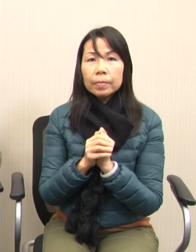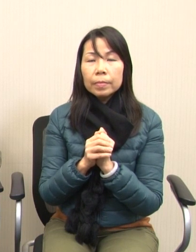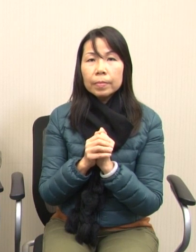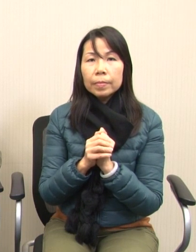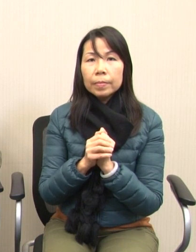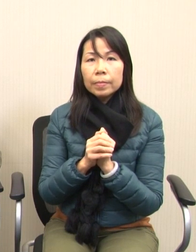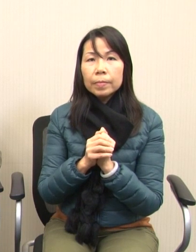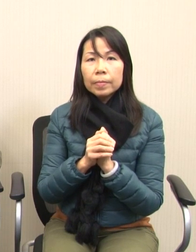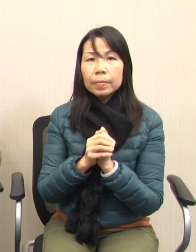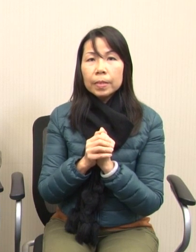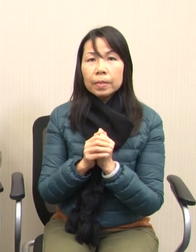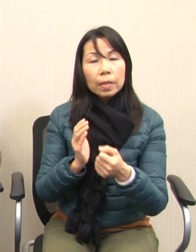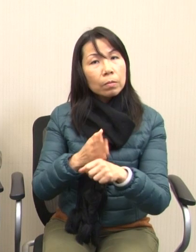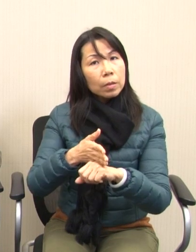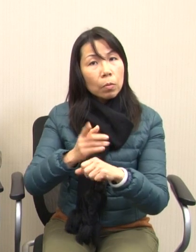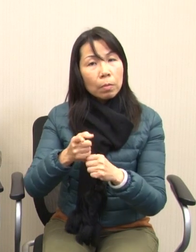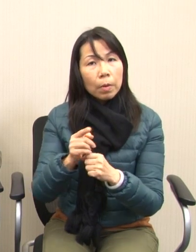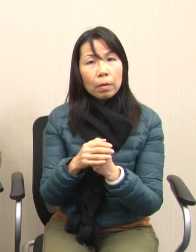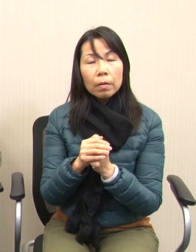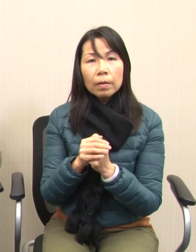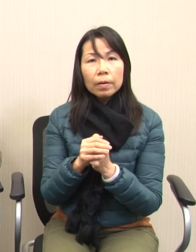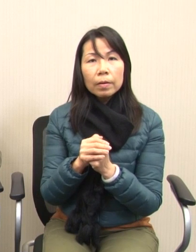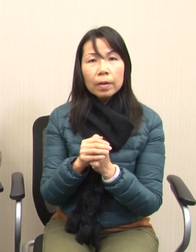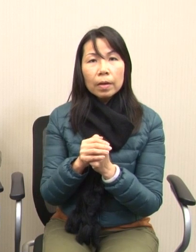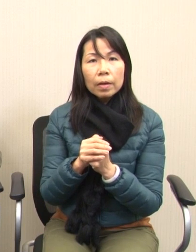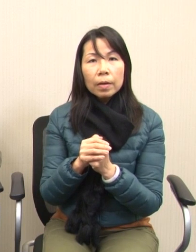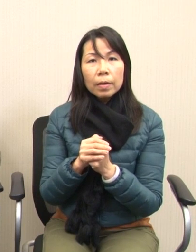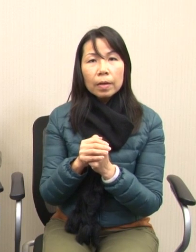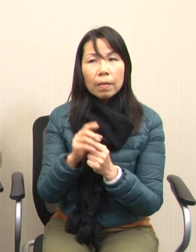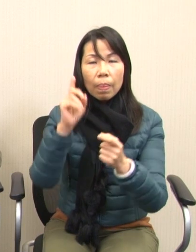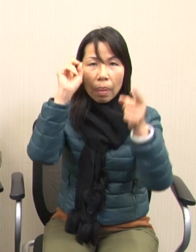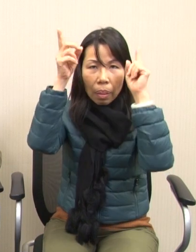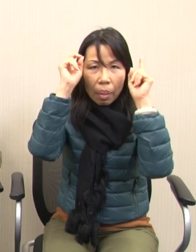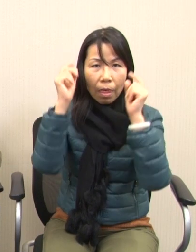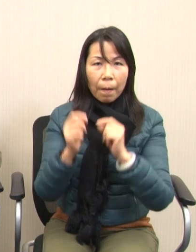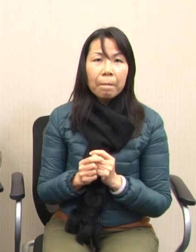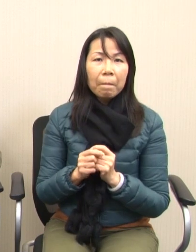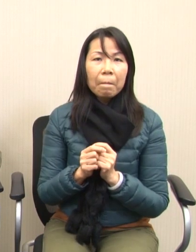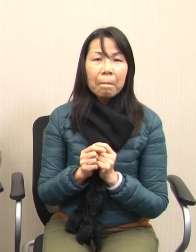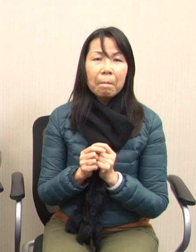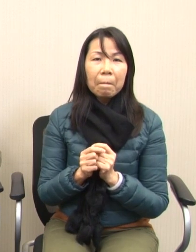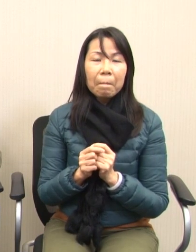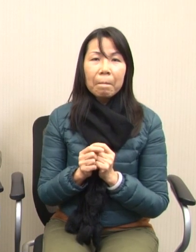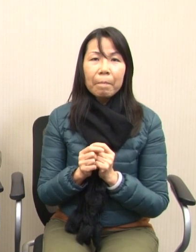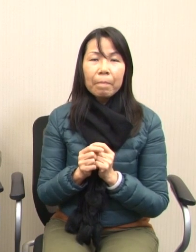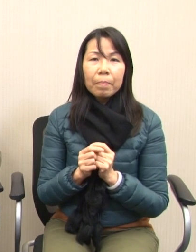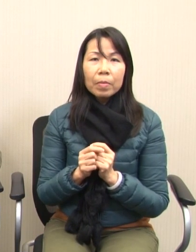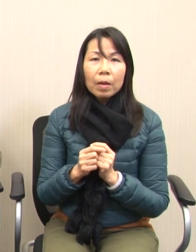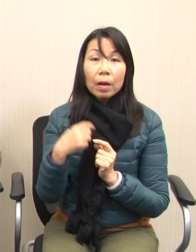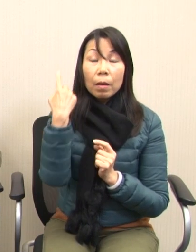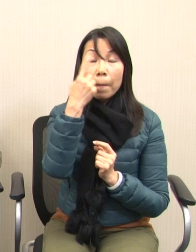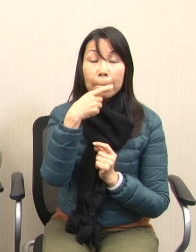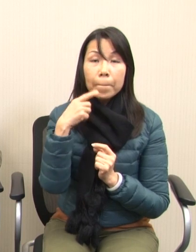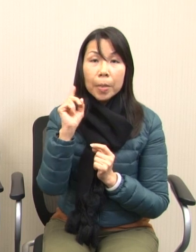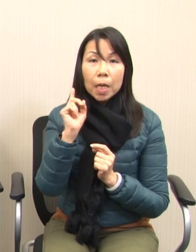Commodity。 You are just a fucking bloody commodity. So who makes the value for